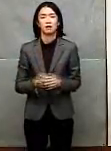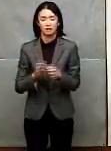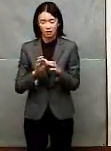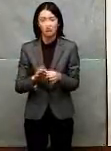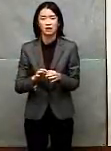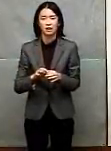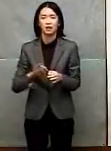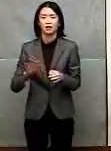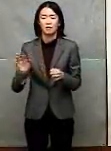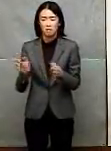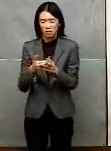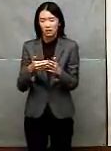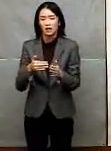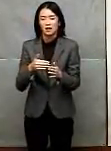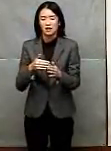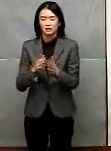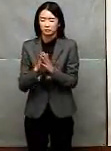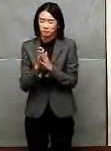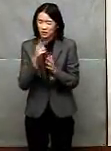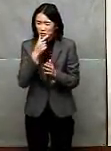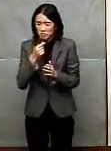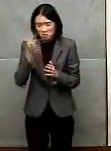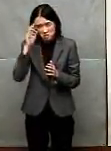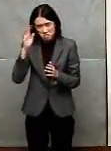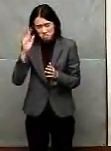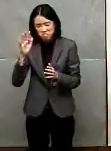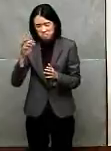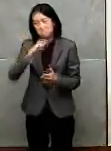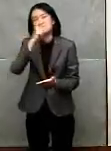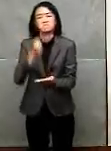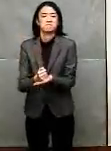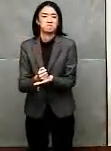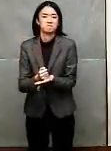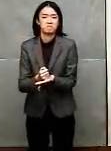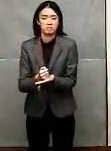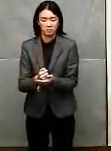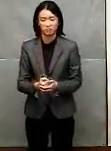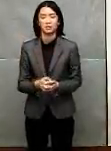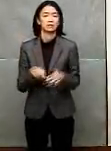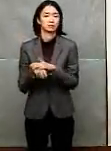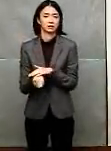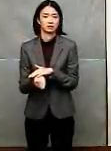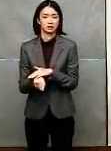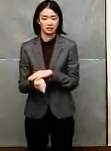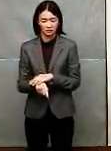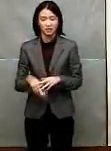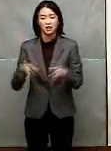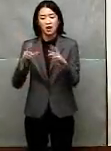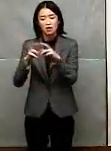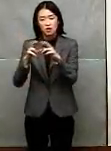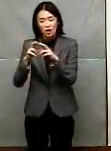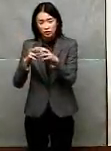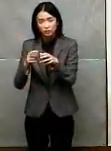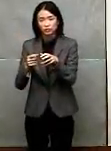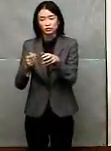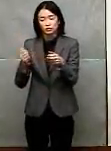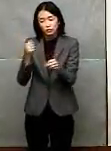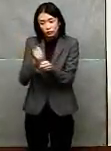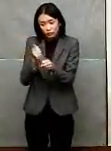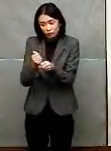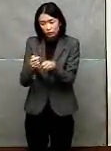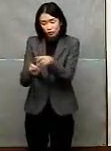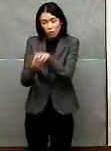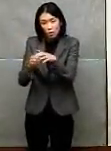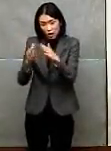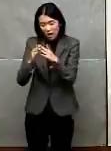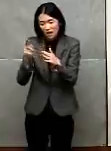ことが今回、叶ったということで、そのラ・フランス農家の方に喜んでいただきたいという思いが